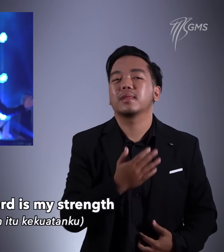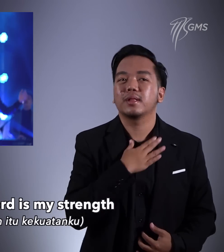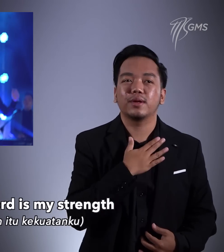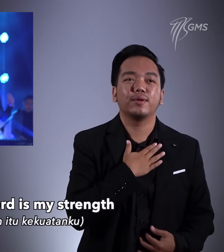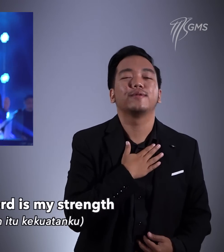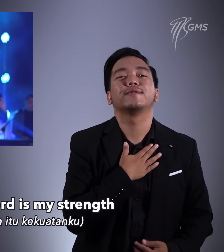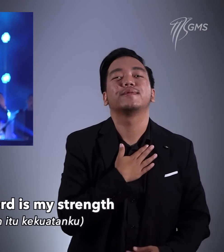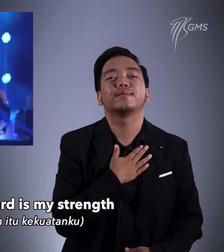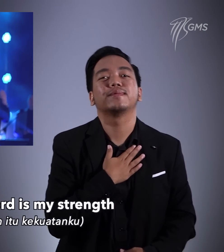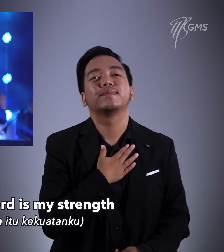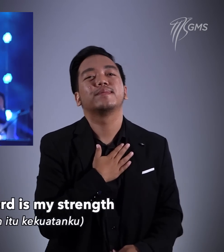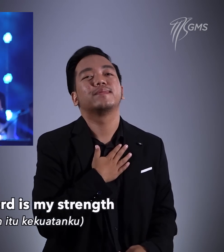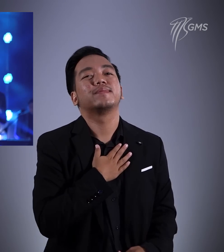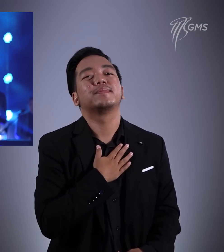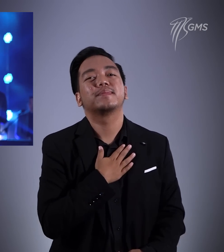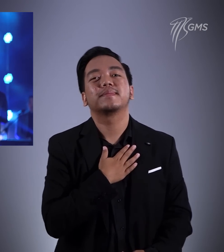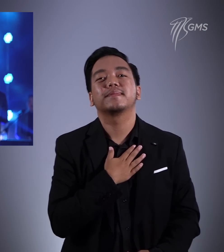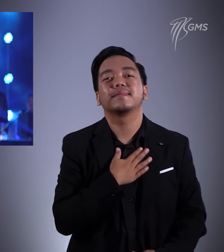is my